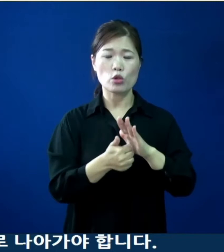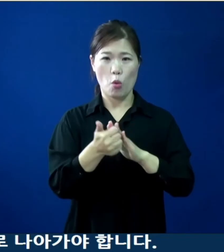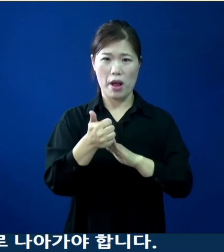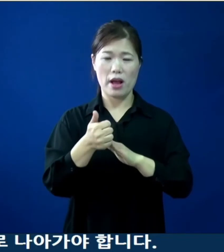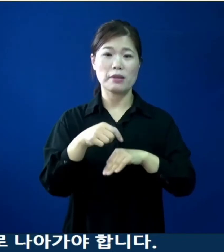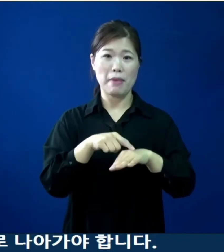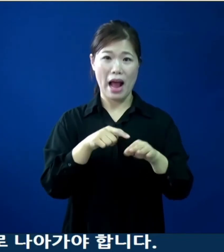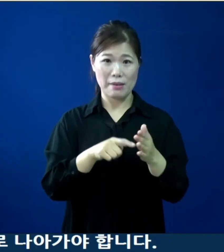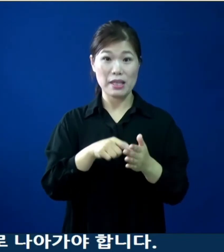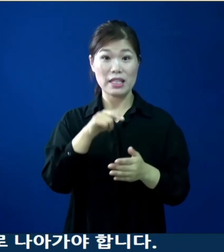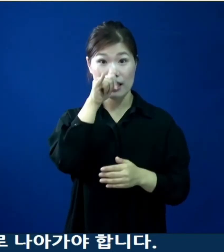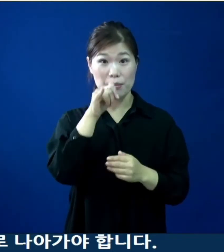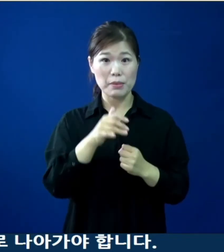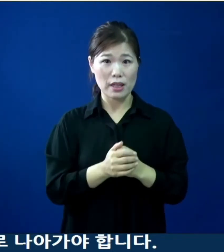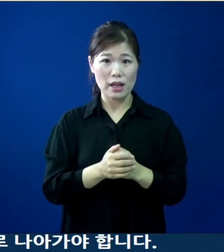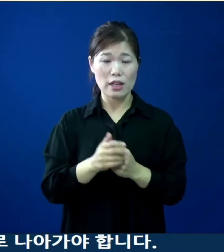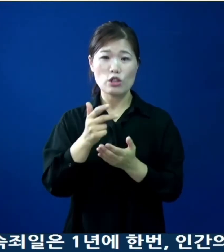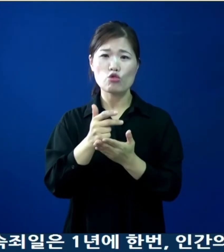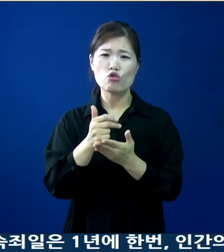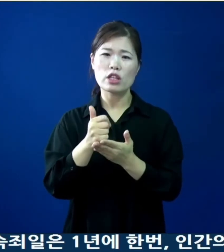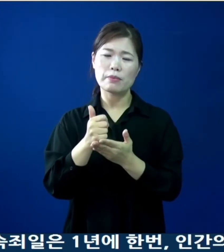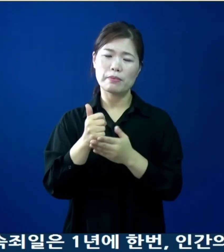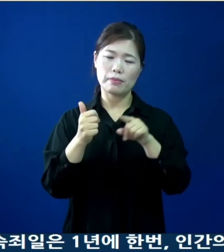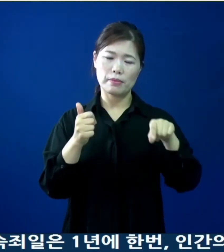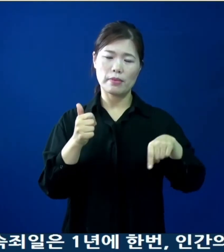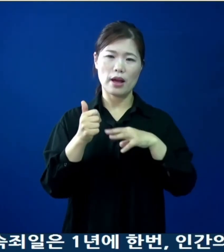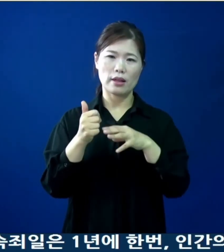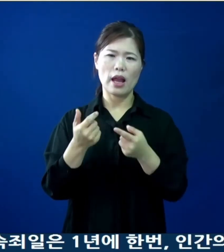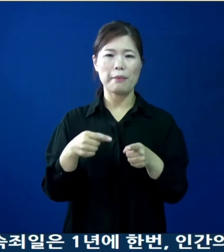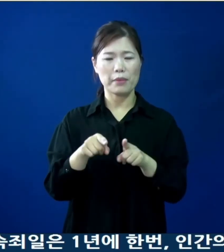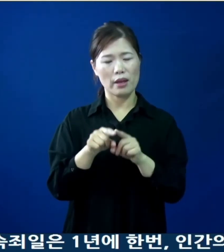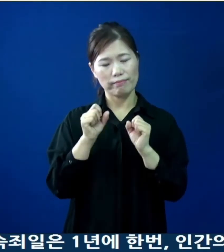생기죠. 주님 안에 함께 머무르면 얼마나 좋을까.